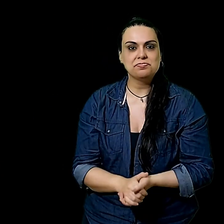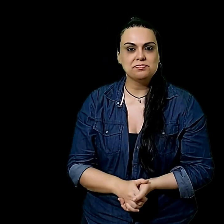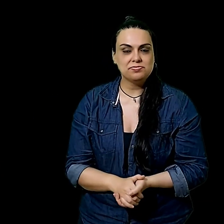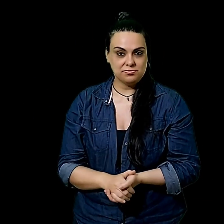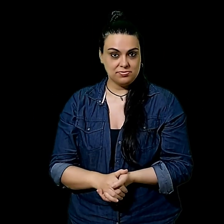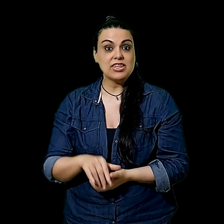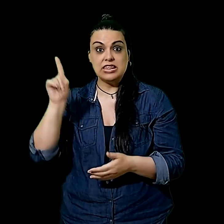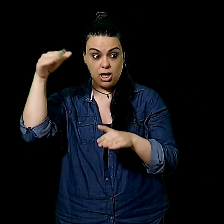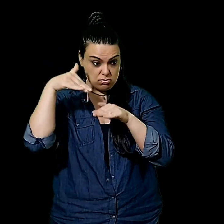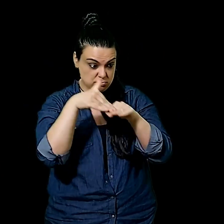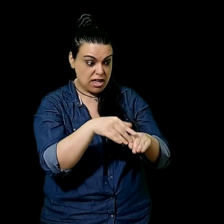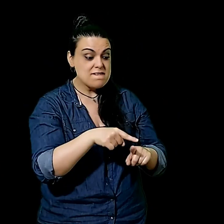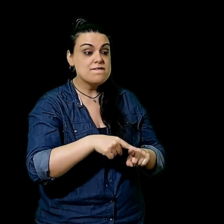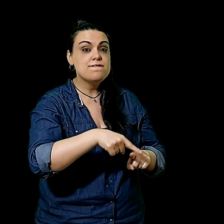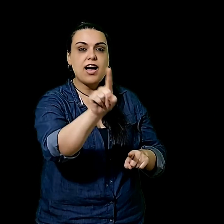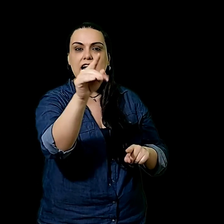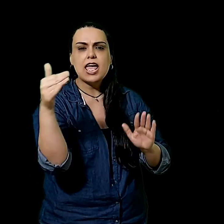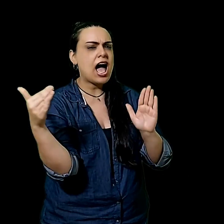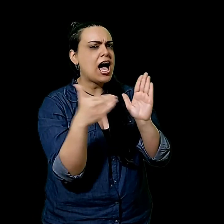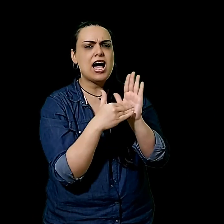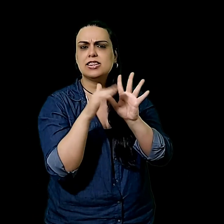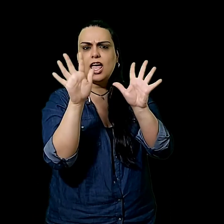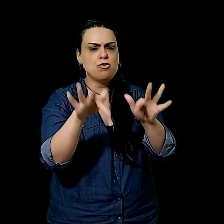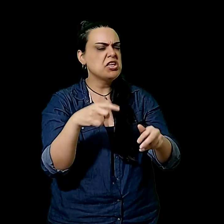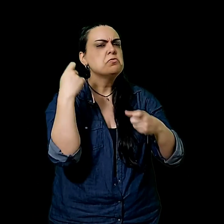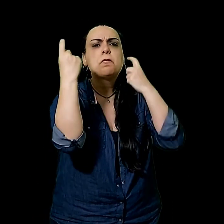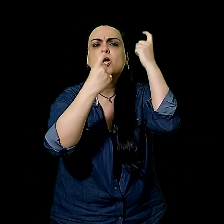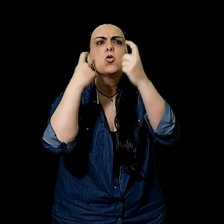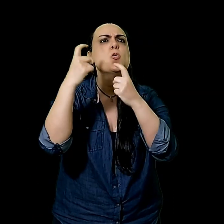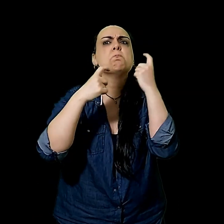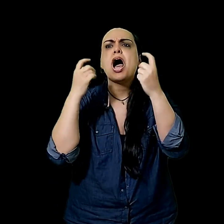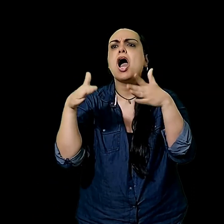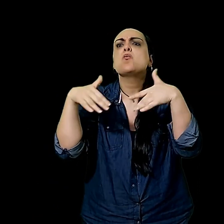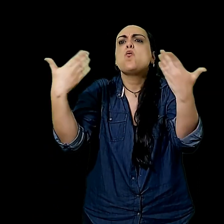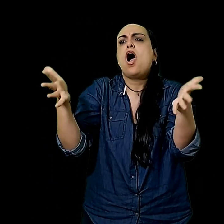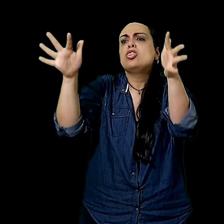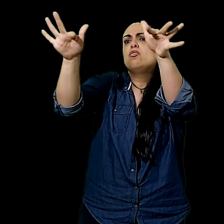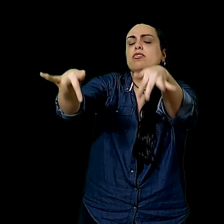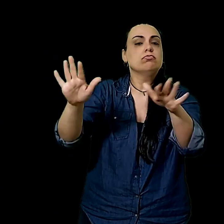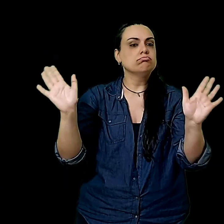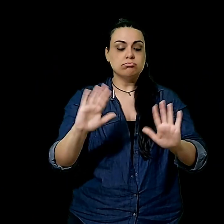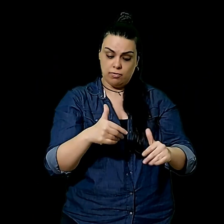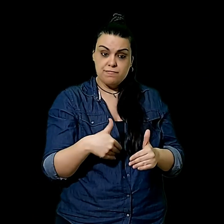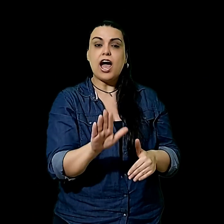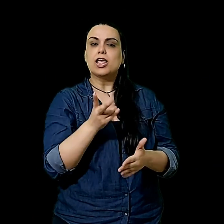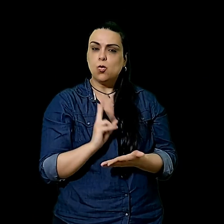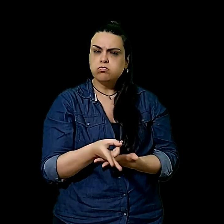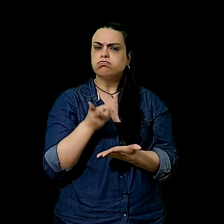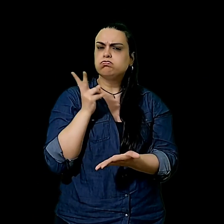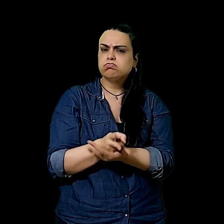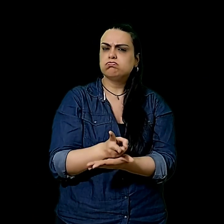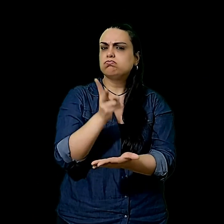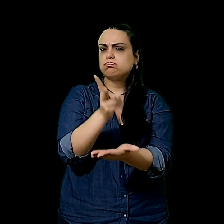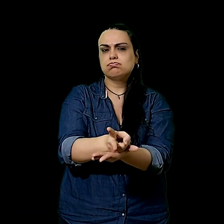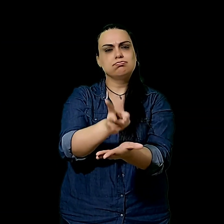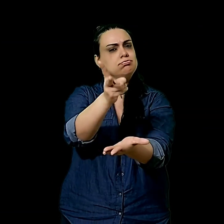Tu, porém, vai até o fim. E eu quero fechar dizendo isso para você.